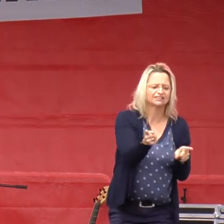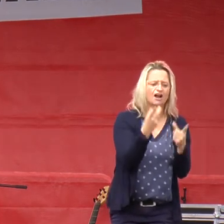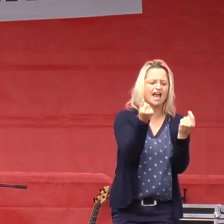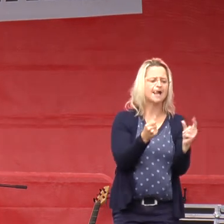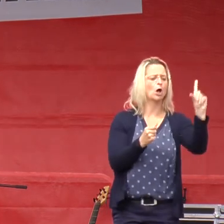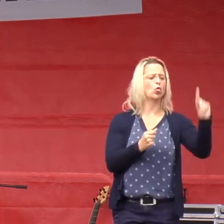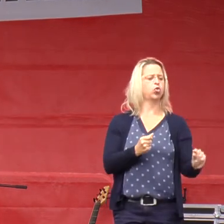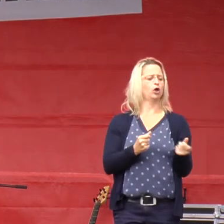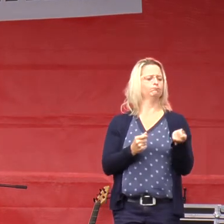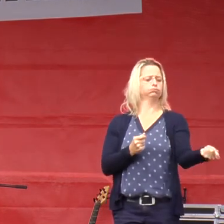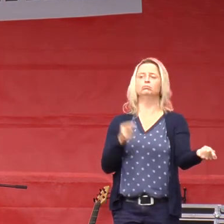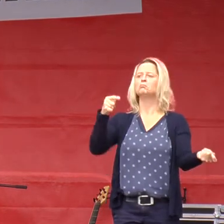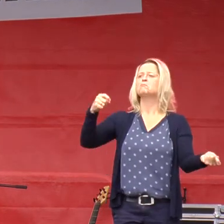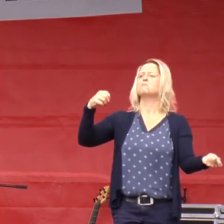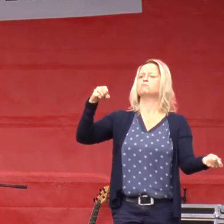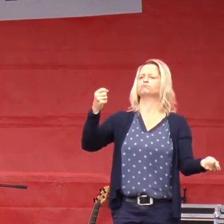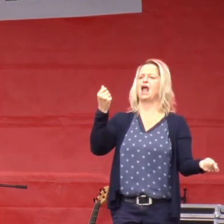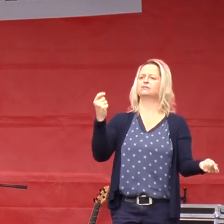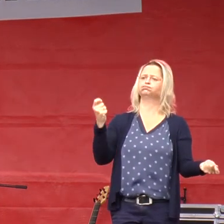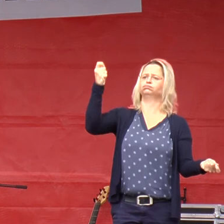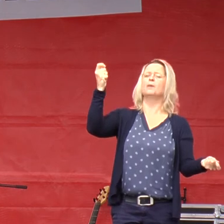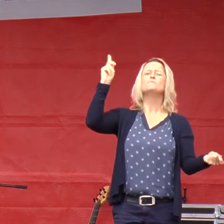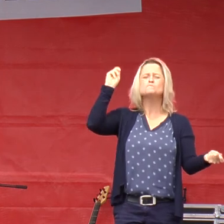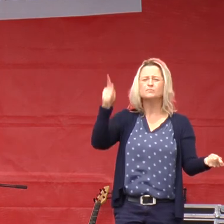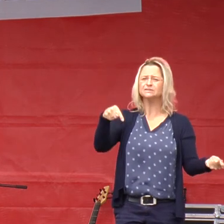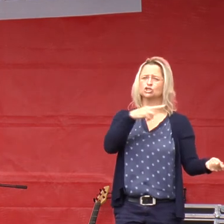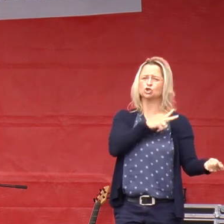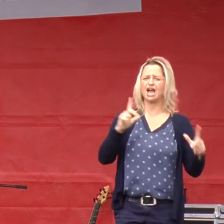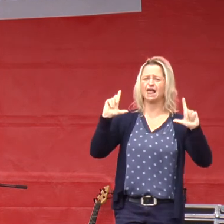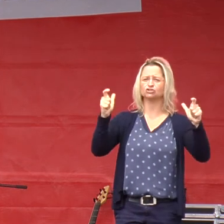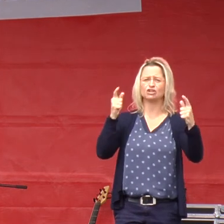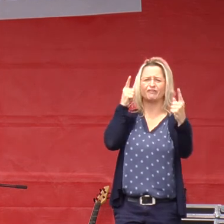in einer sozialen Gesellschaft muss es genau umgekehrt sein.